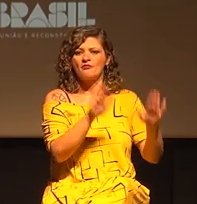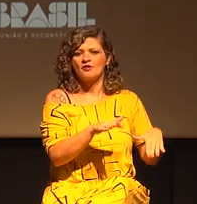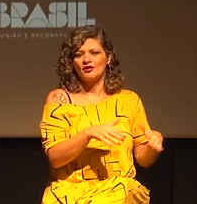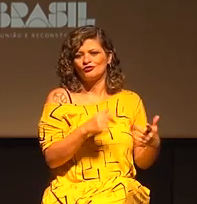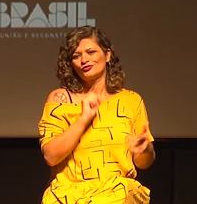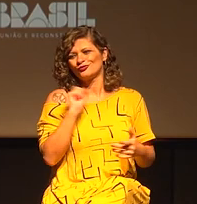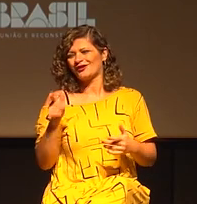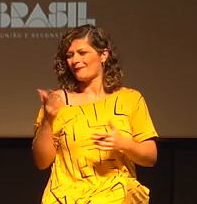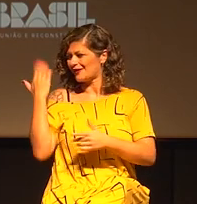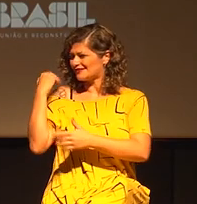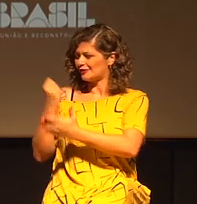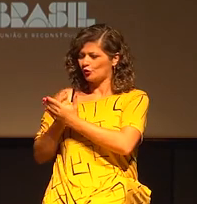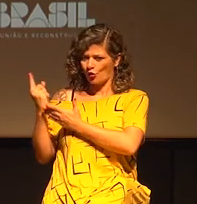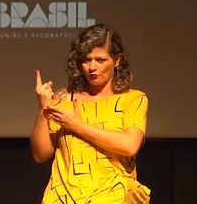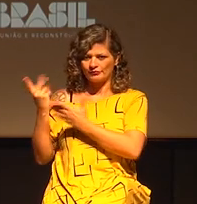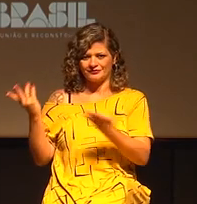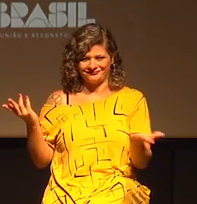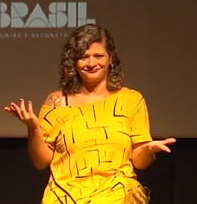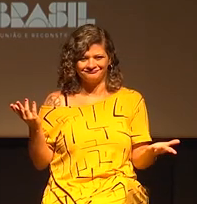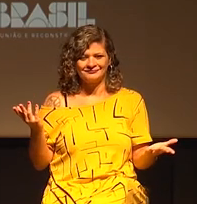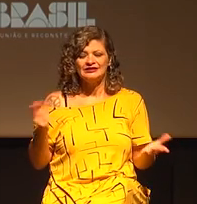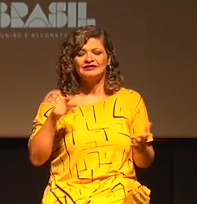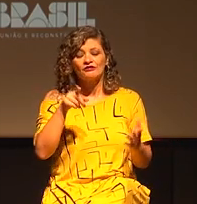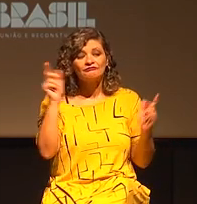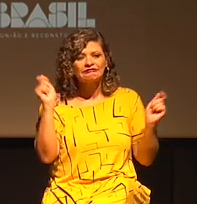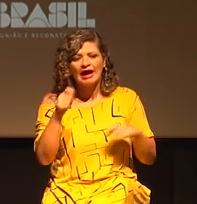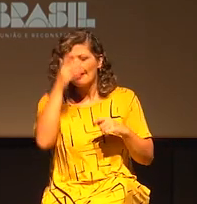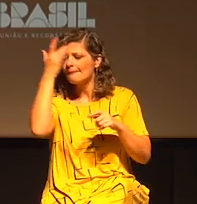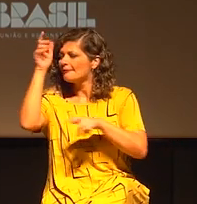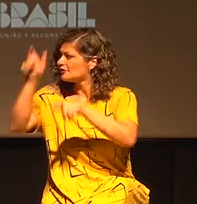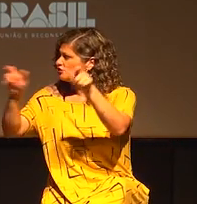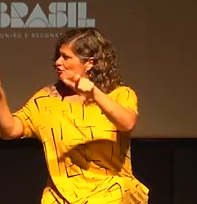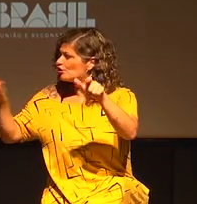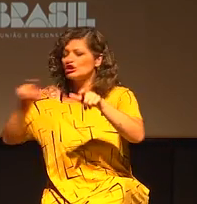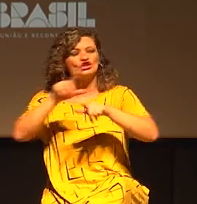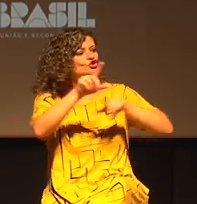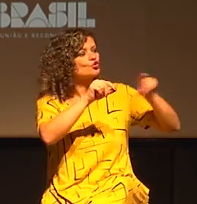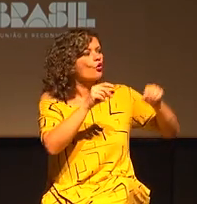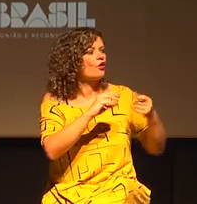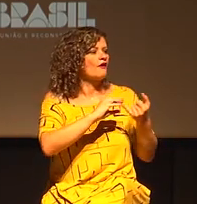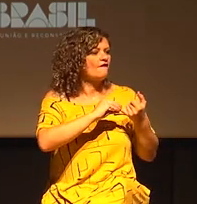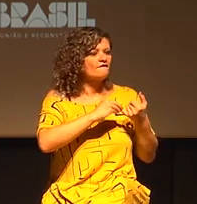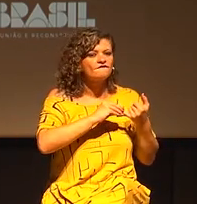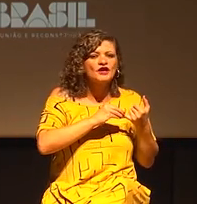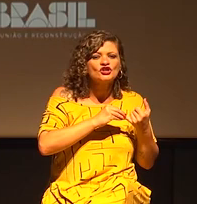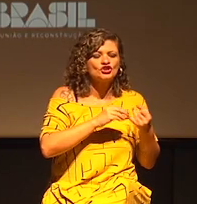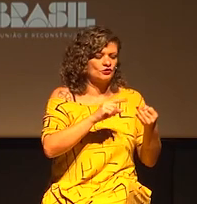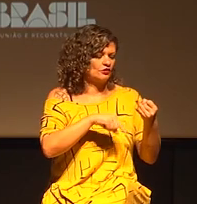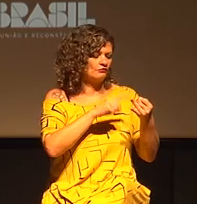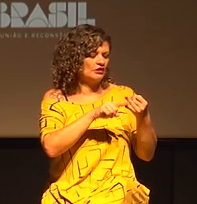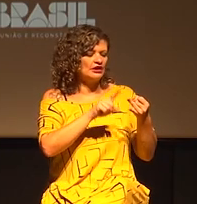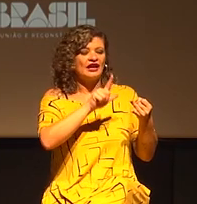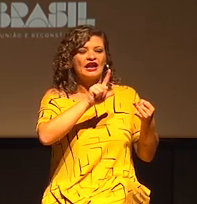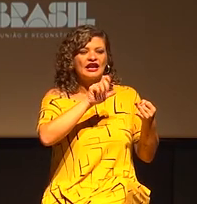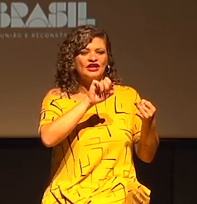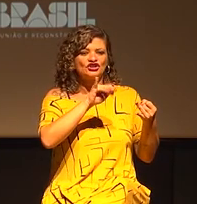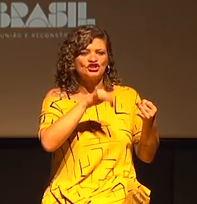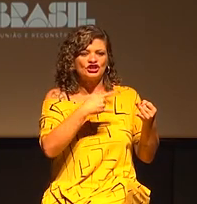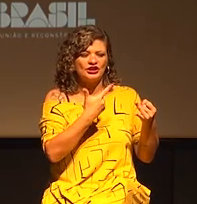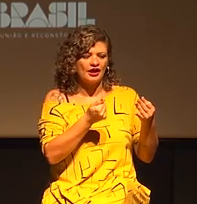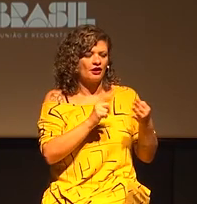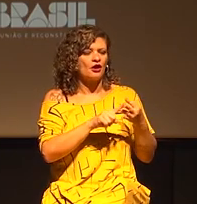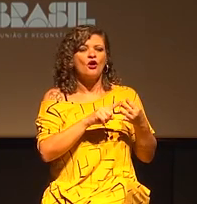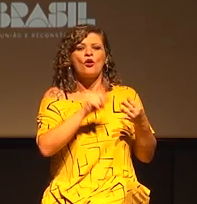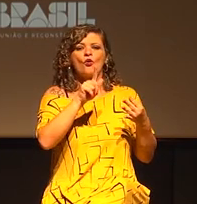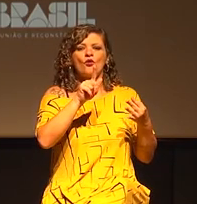adquirido E então isso dá possibilidade de escolha né É é feijão lentilha ou grão de bico sabe